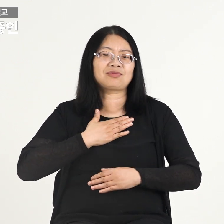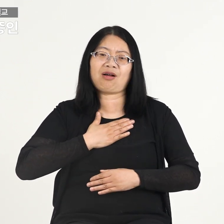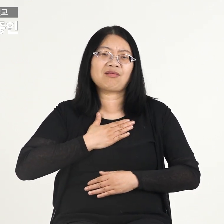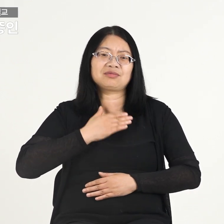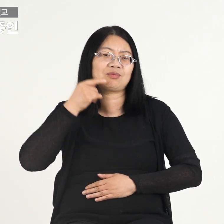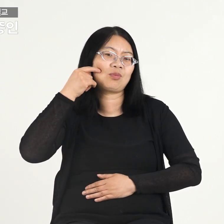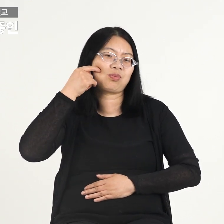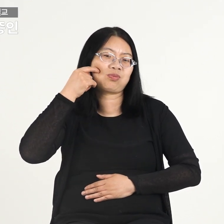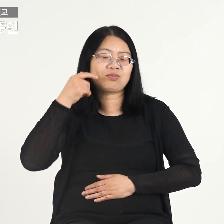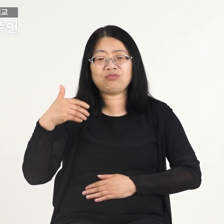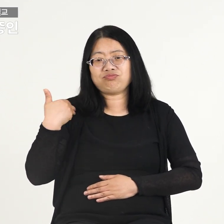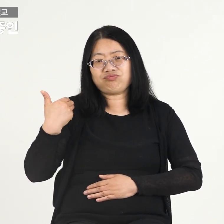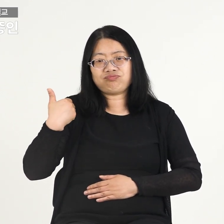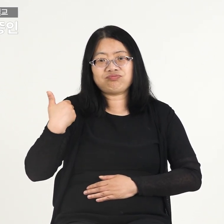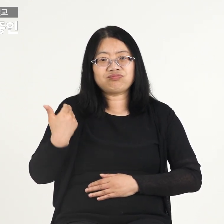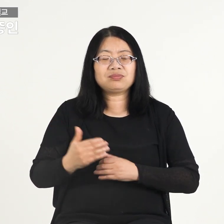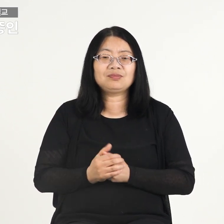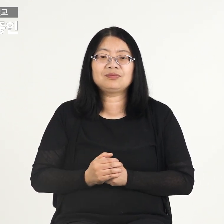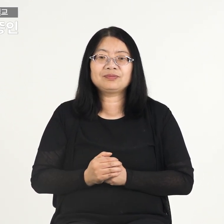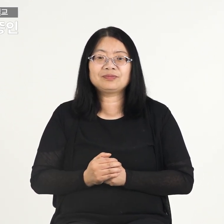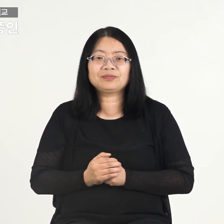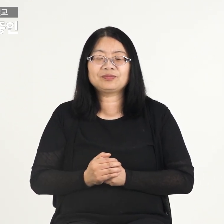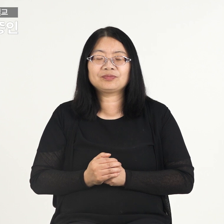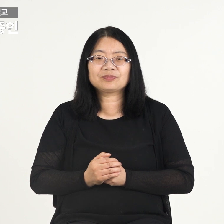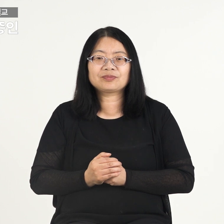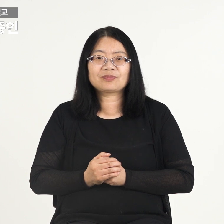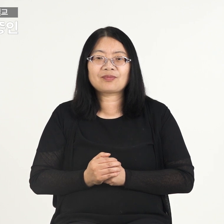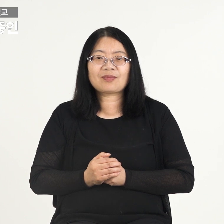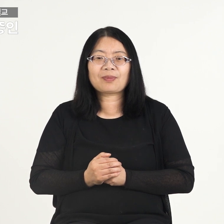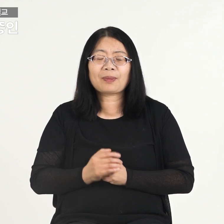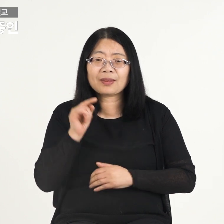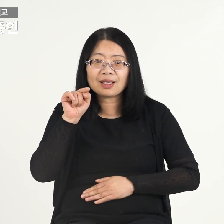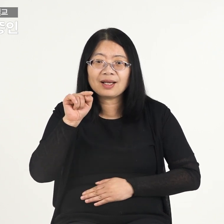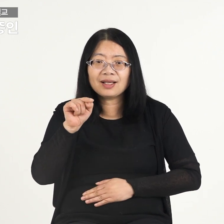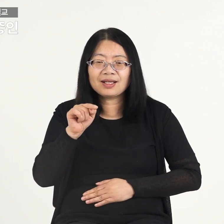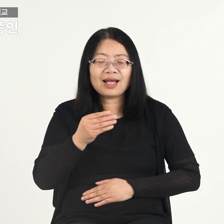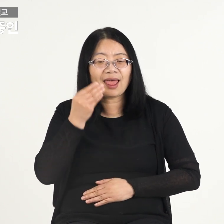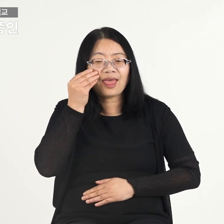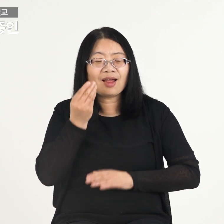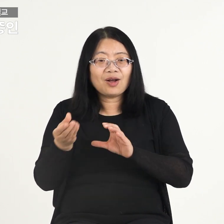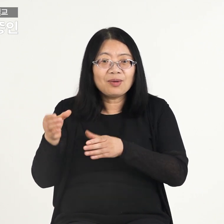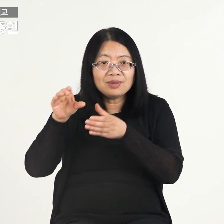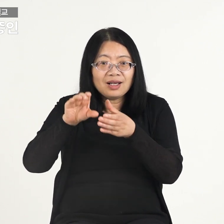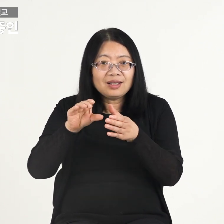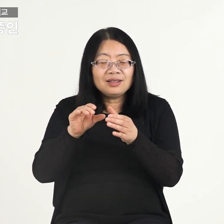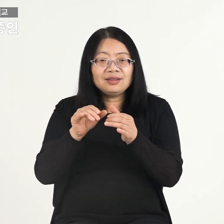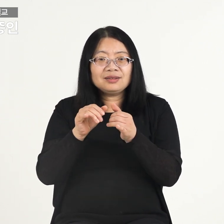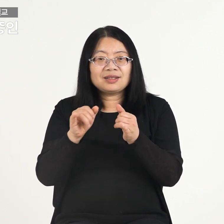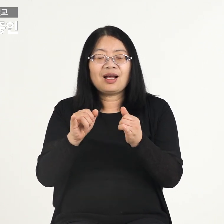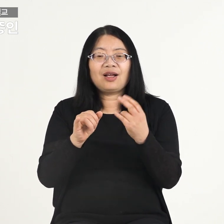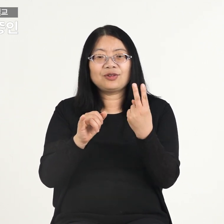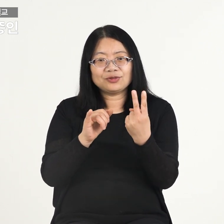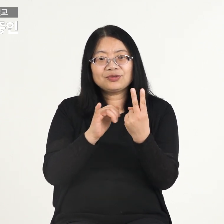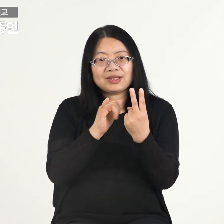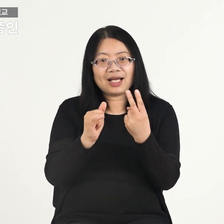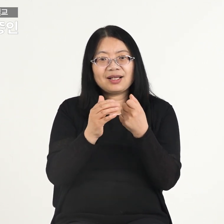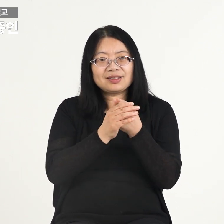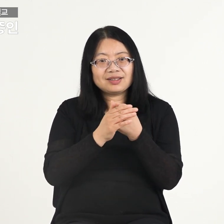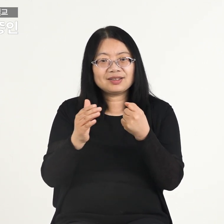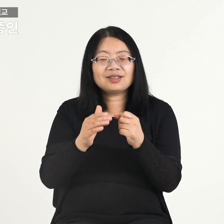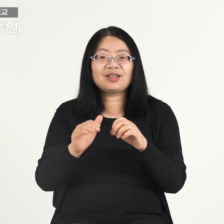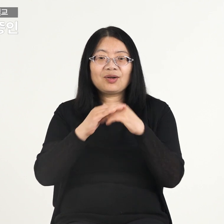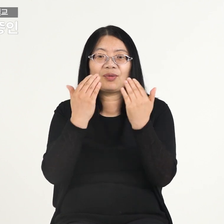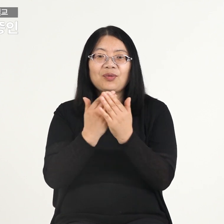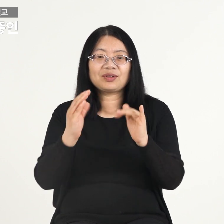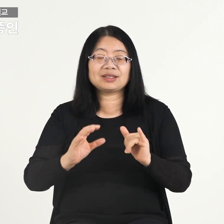알지 못하나이다 하니 이르되 이는 기름 부은 자 둘이니